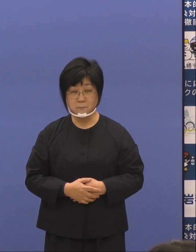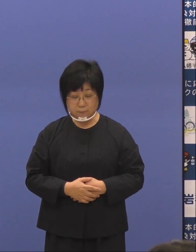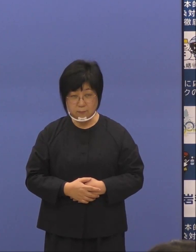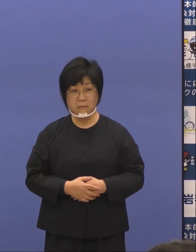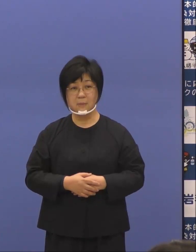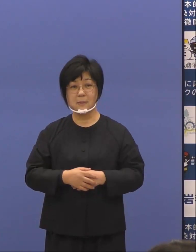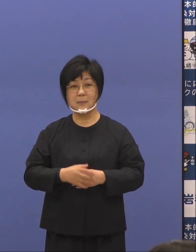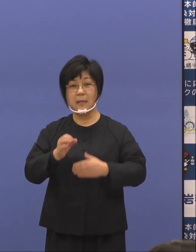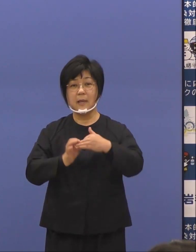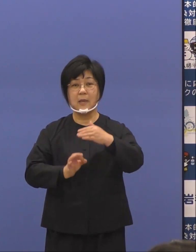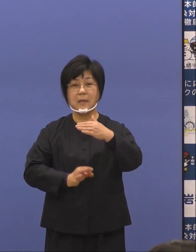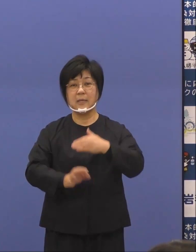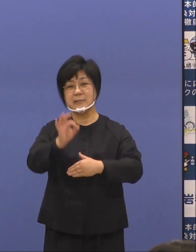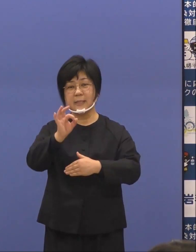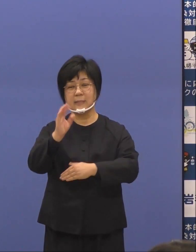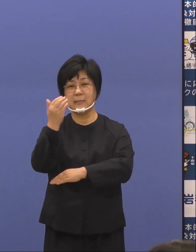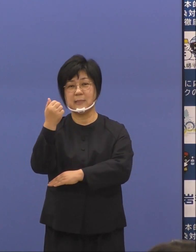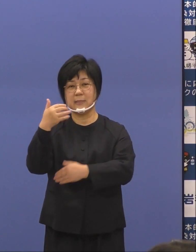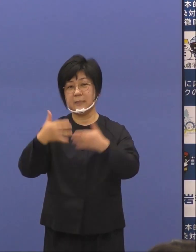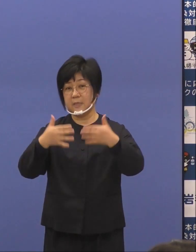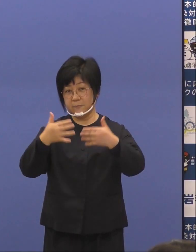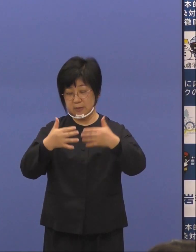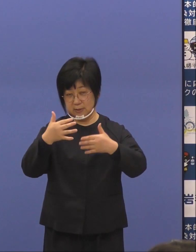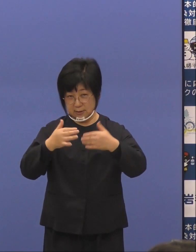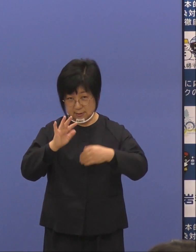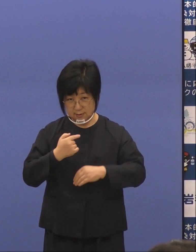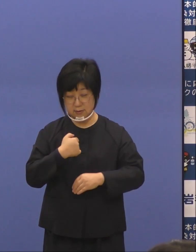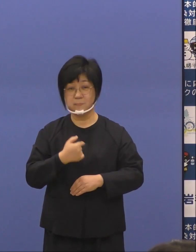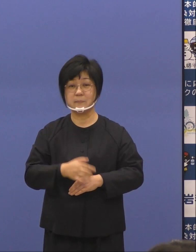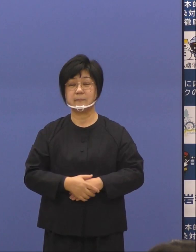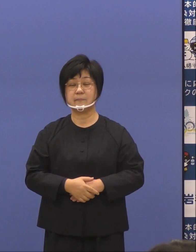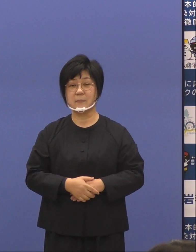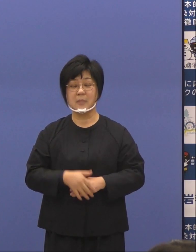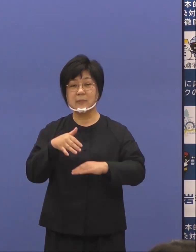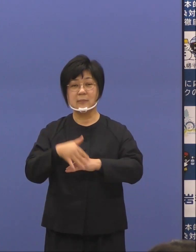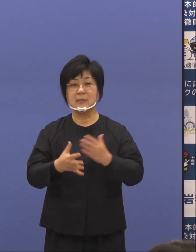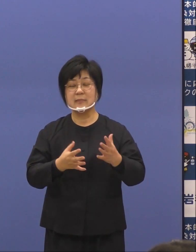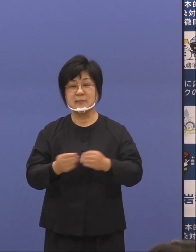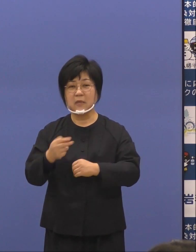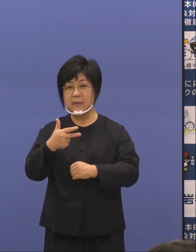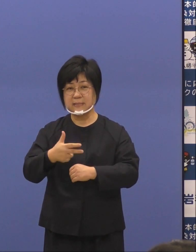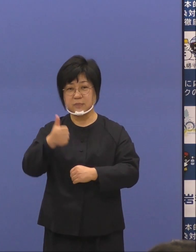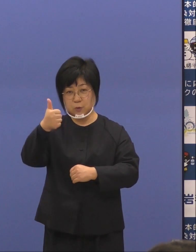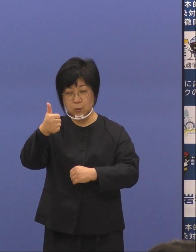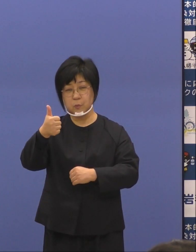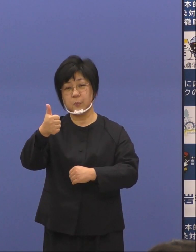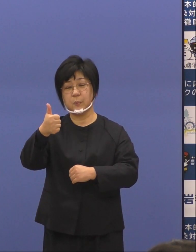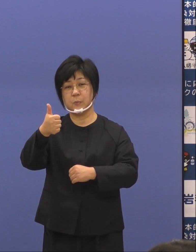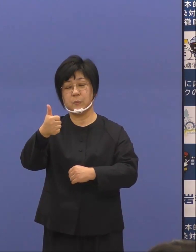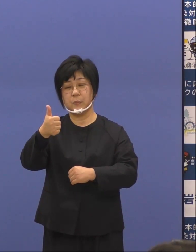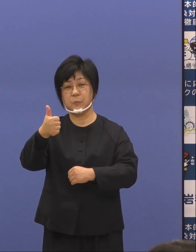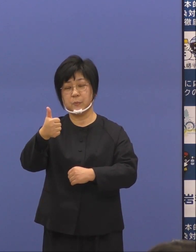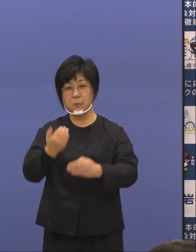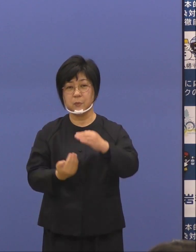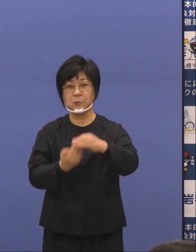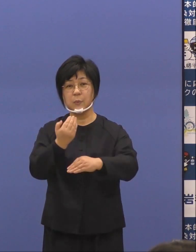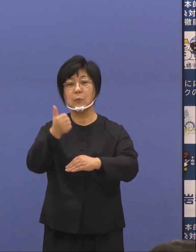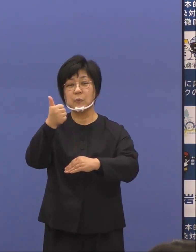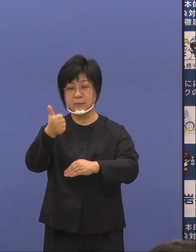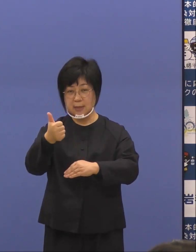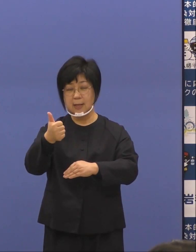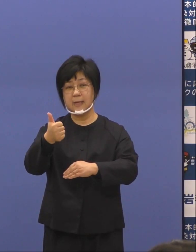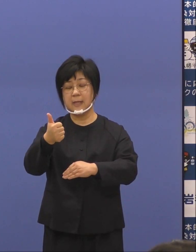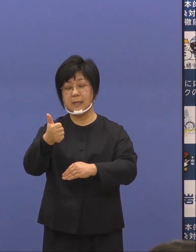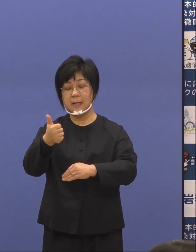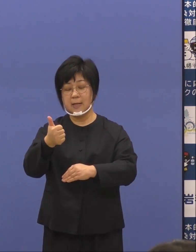テレビの鶴巻と申します。よろしくお願いします。 はい、 滝沢市長選でですね、勝利した候補者が中心的に訴えてい